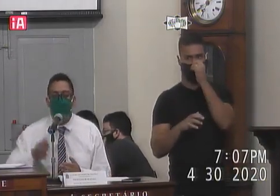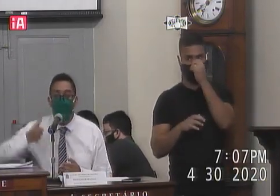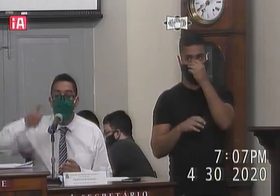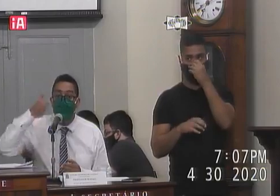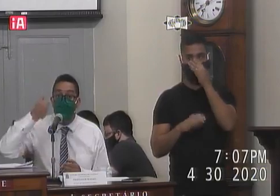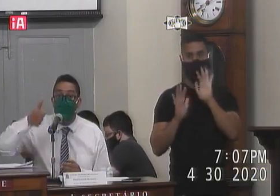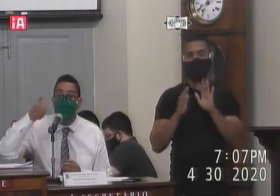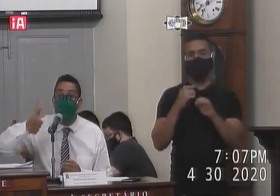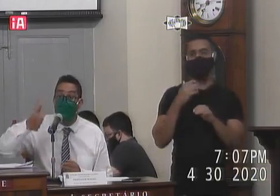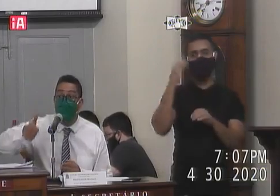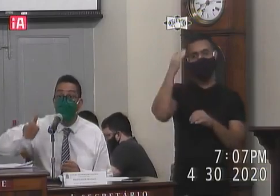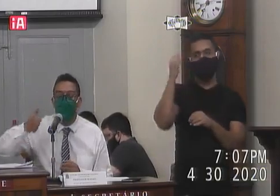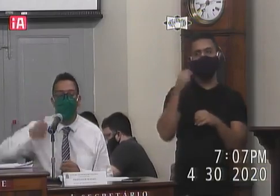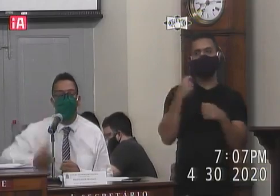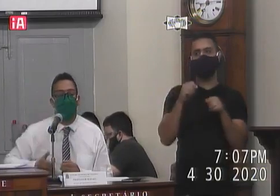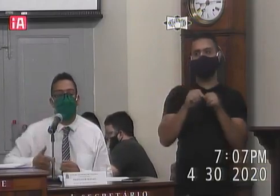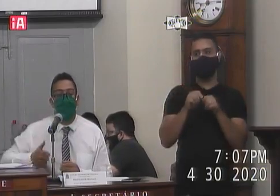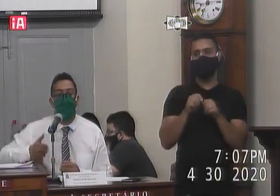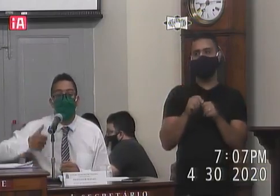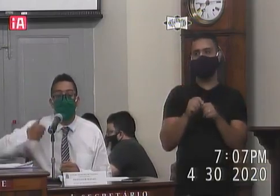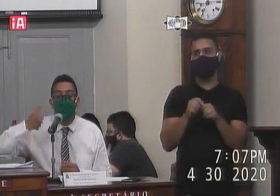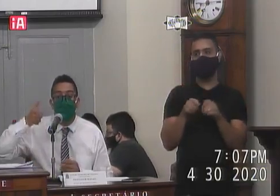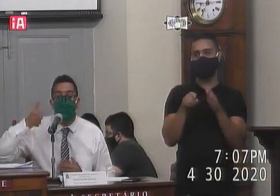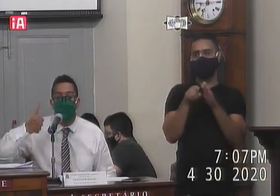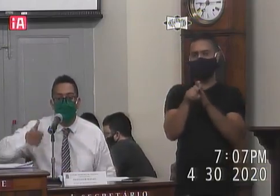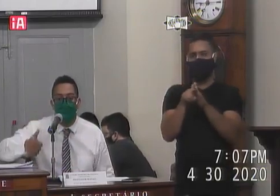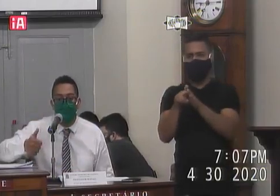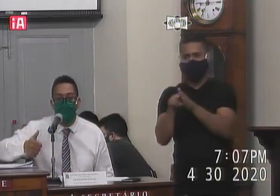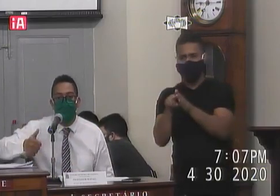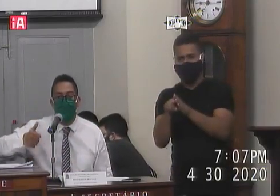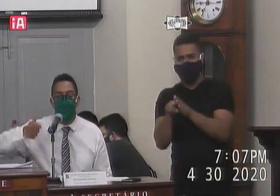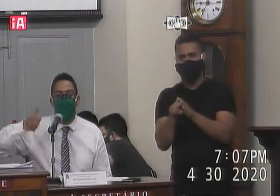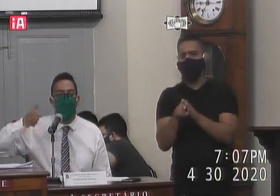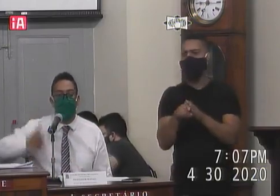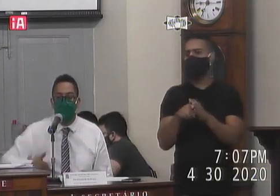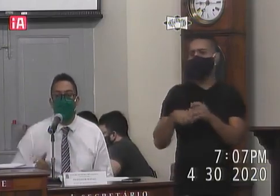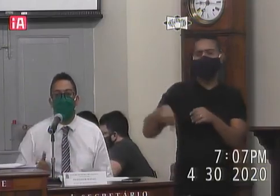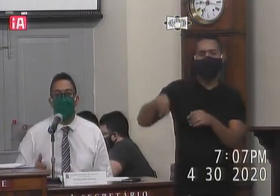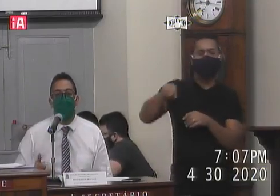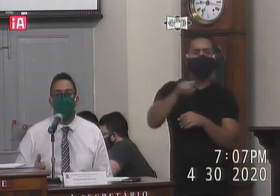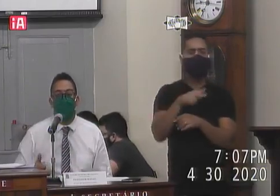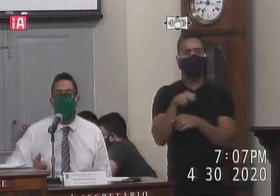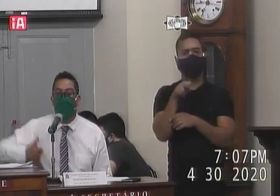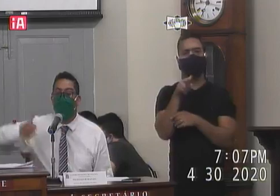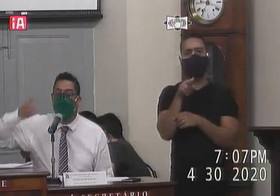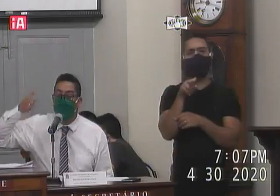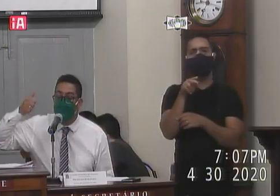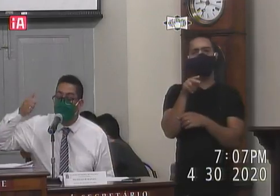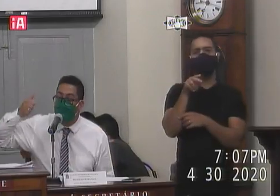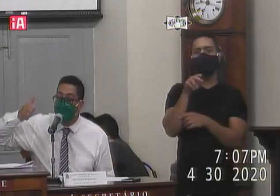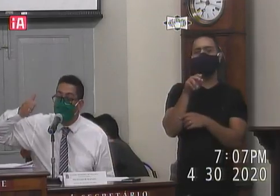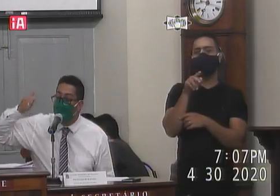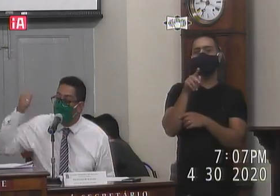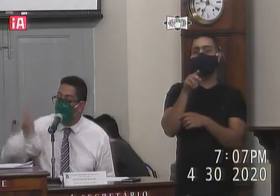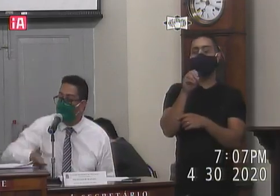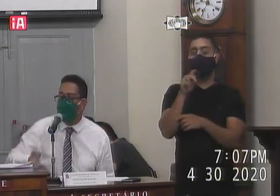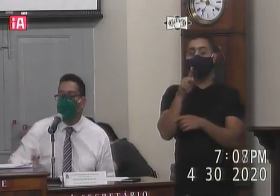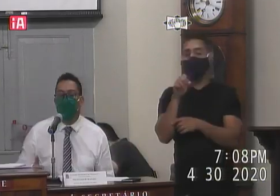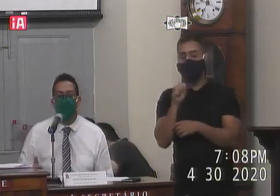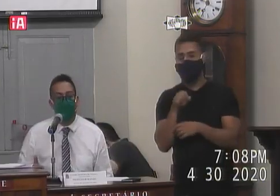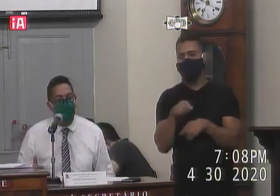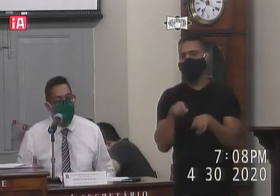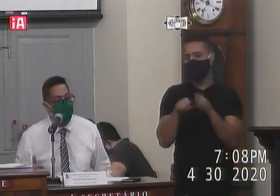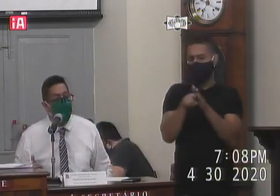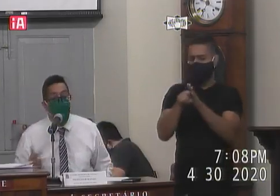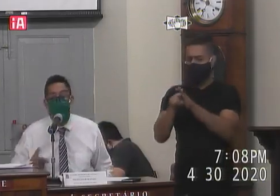papel, que é fiscalizar. Fui em todas as unidades de saúde sem fazer o meu papel. Fiscalizei todas